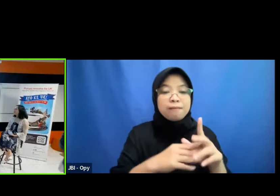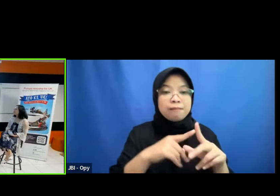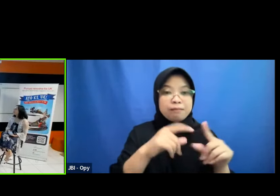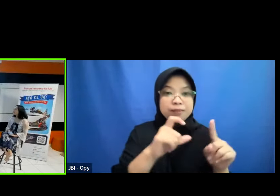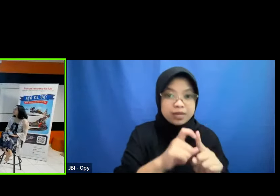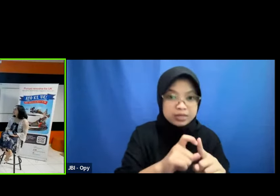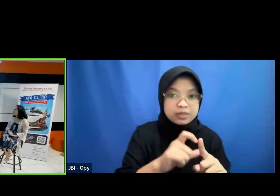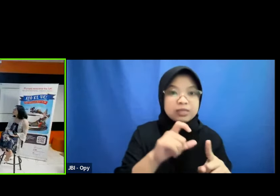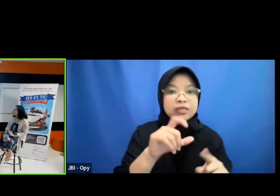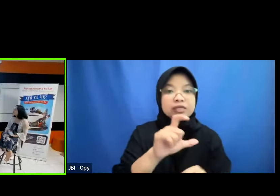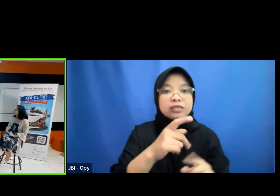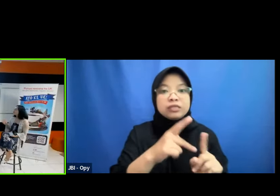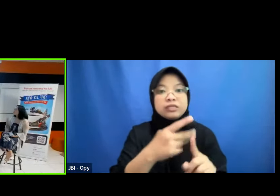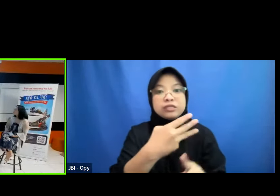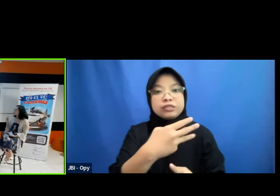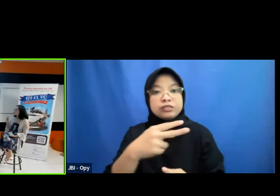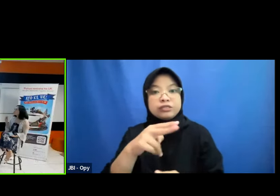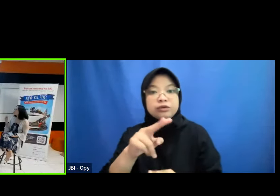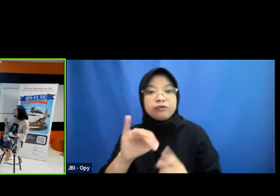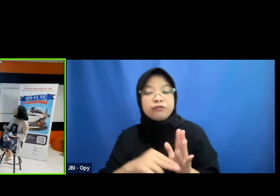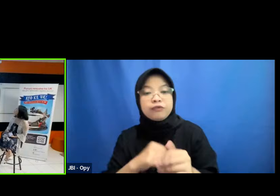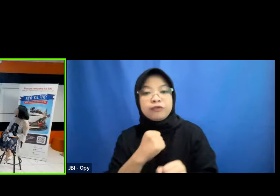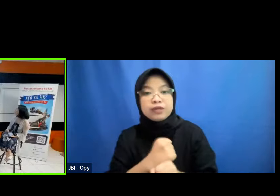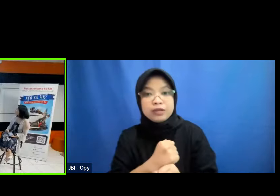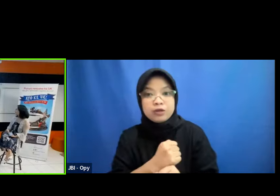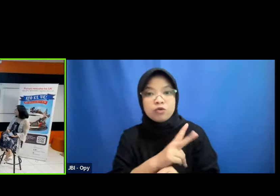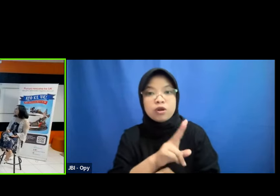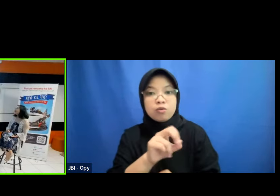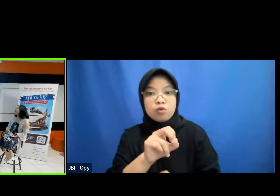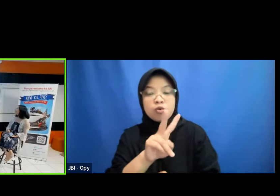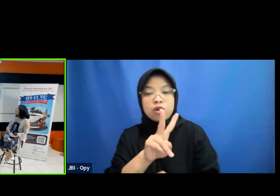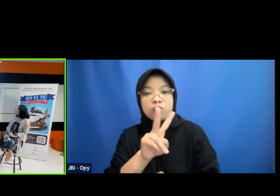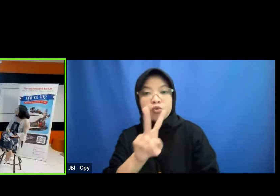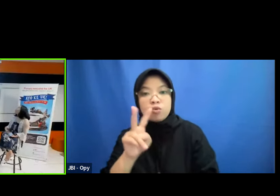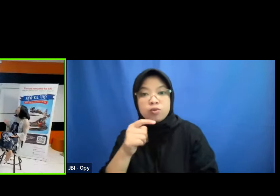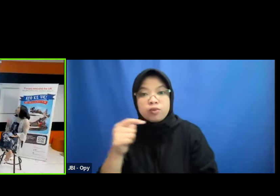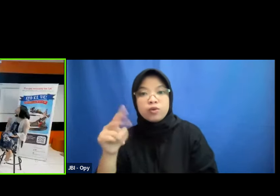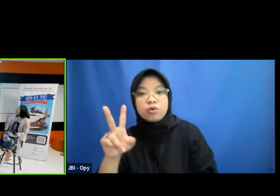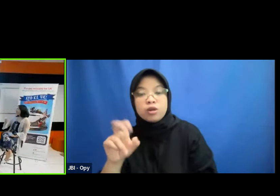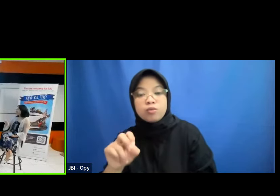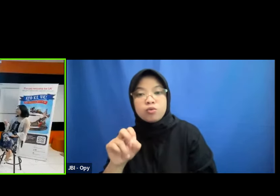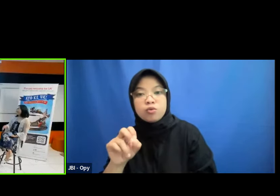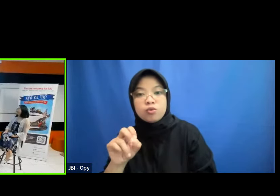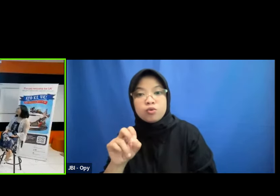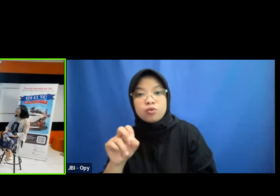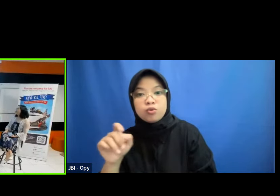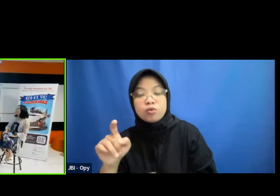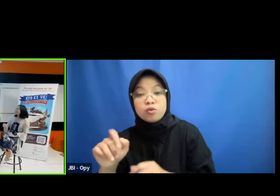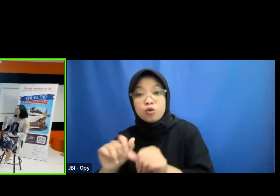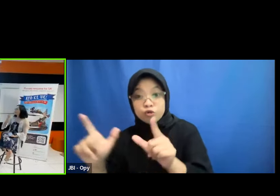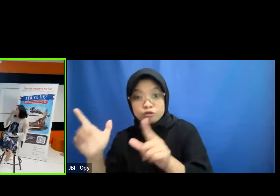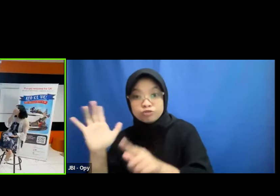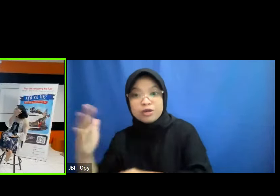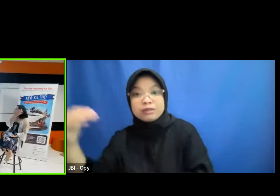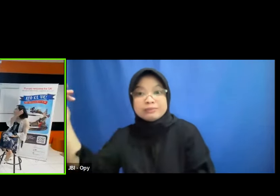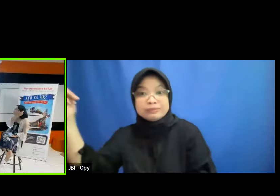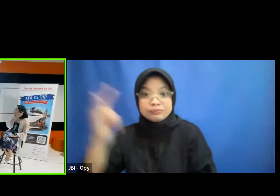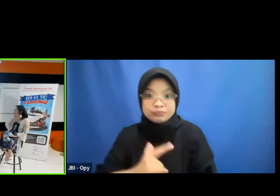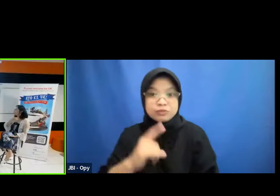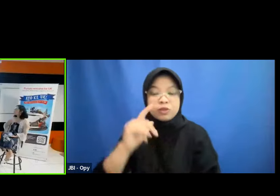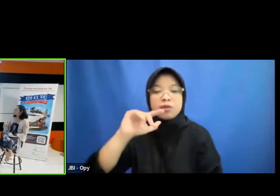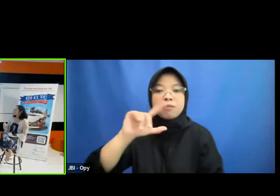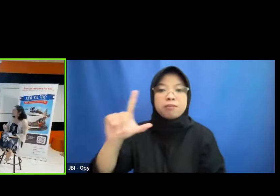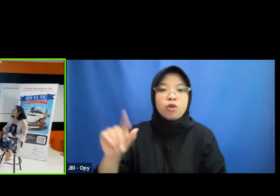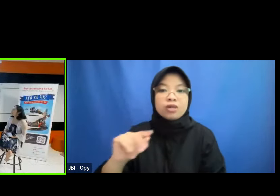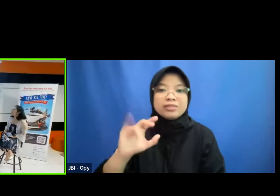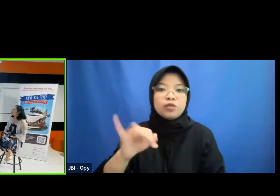dari ciening 2022 2023 baru pulang dong ya baru banget baru nyampai Januari